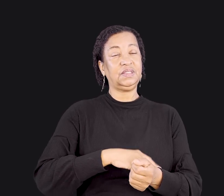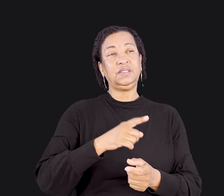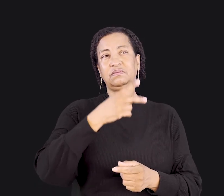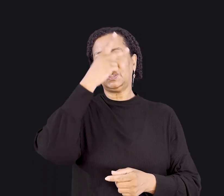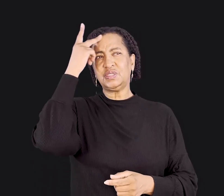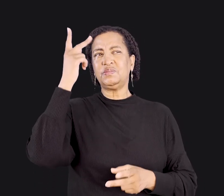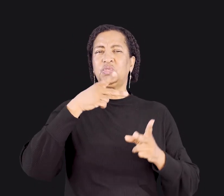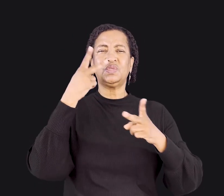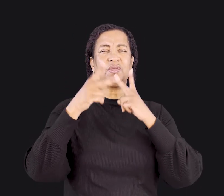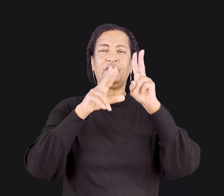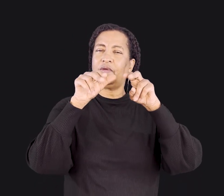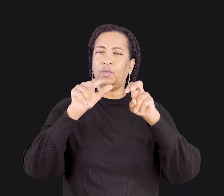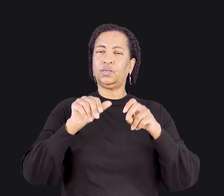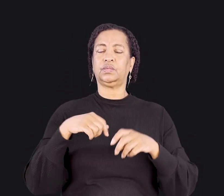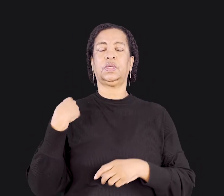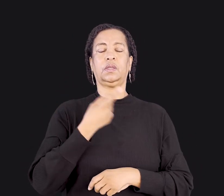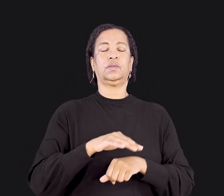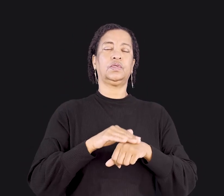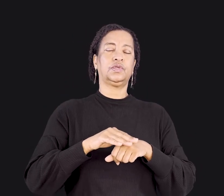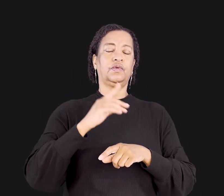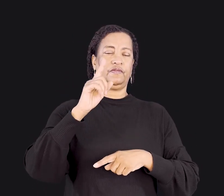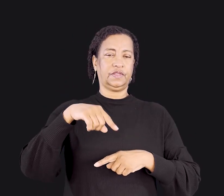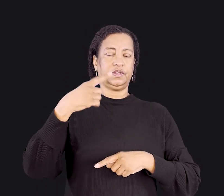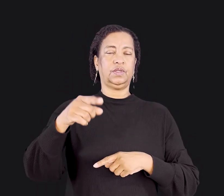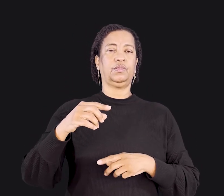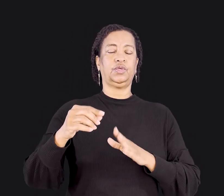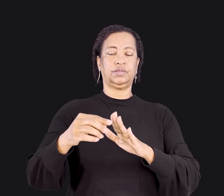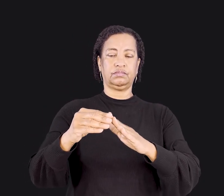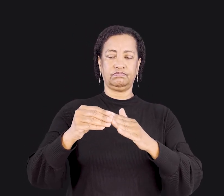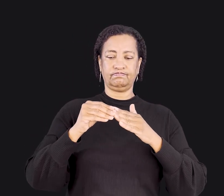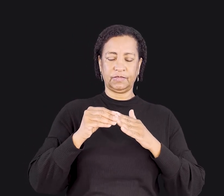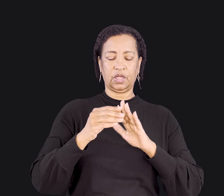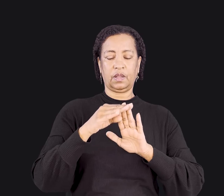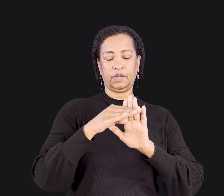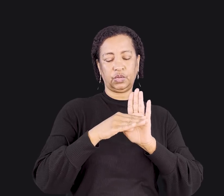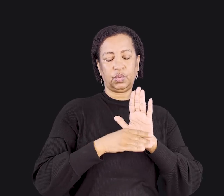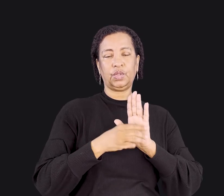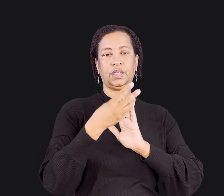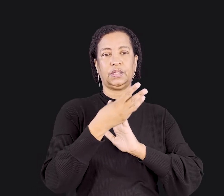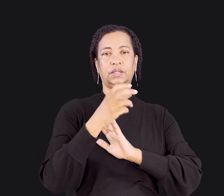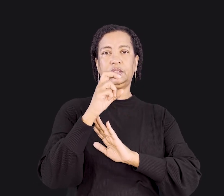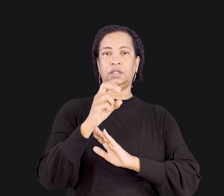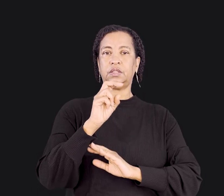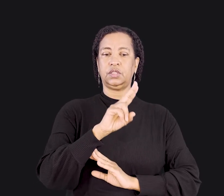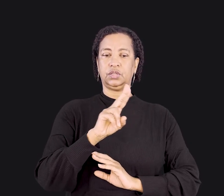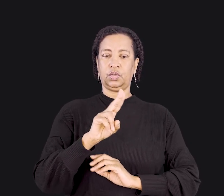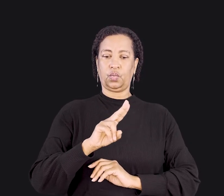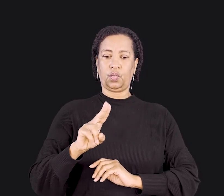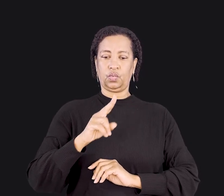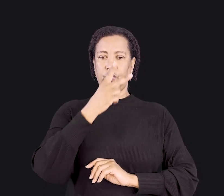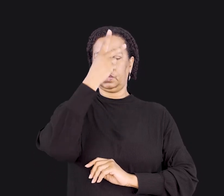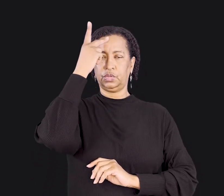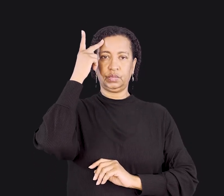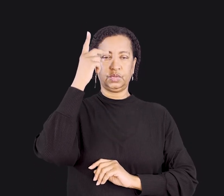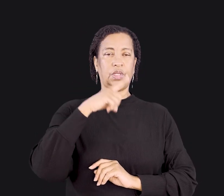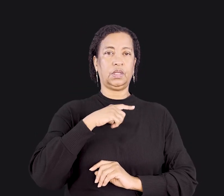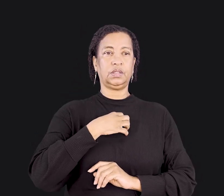manifestado. Em nossa conversa seguinte, ela me trouxe uma lista com 35 nomes. Ela tinha raiva